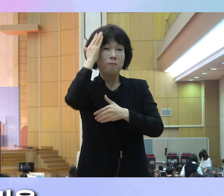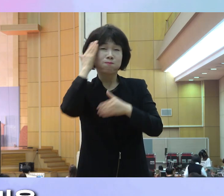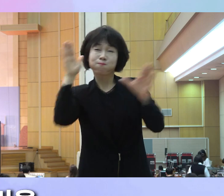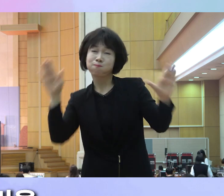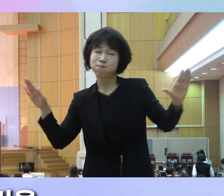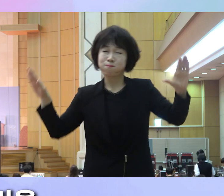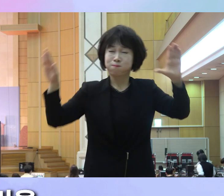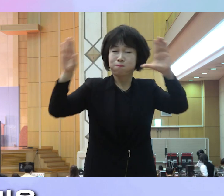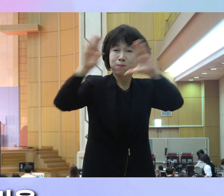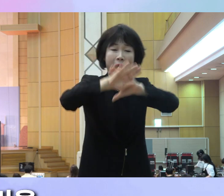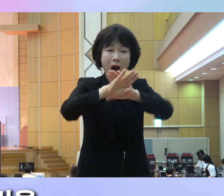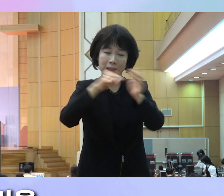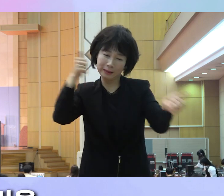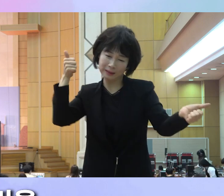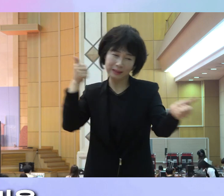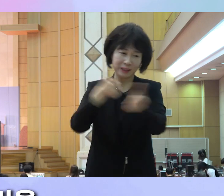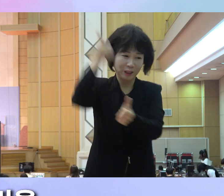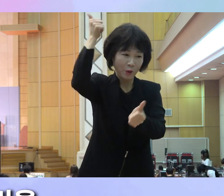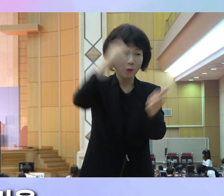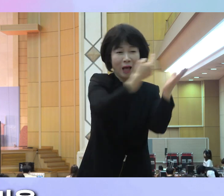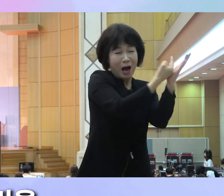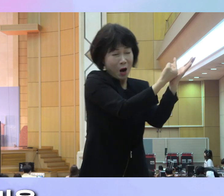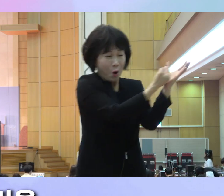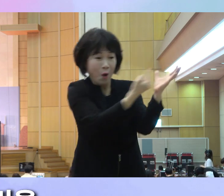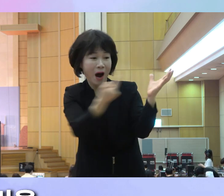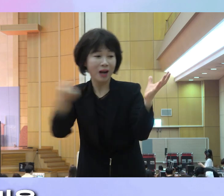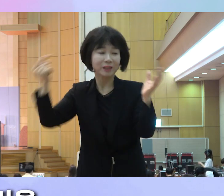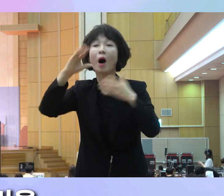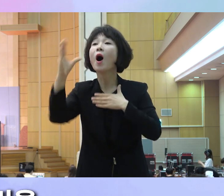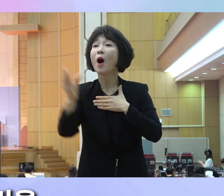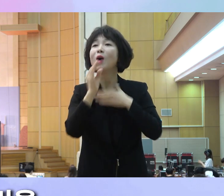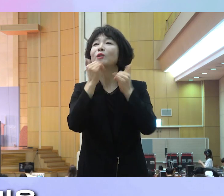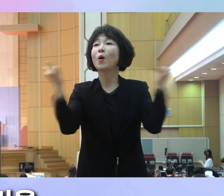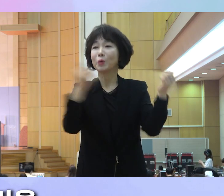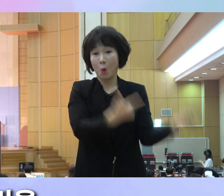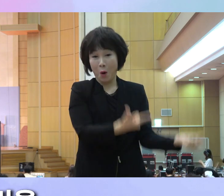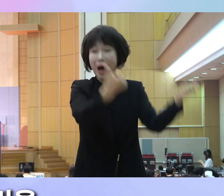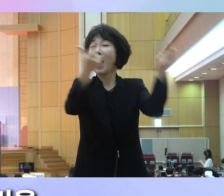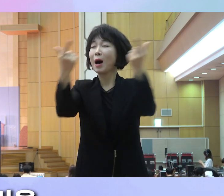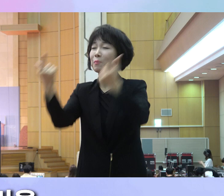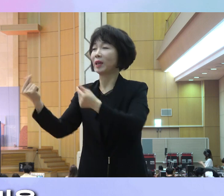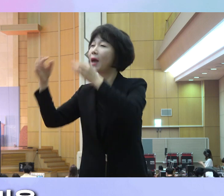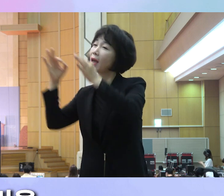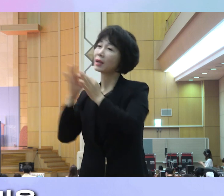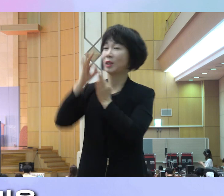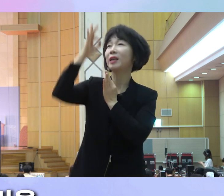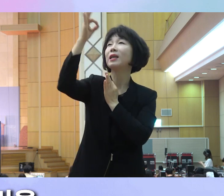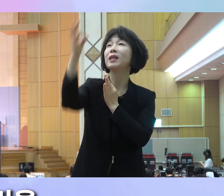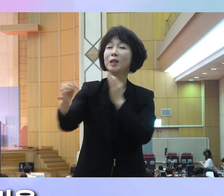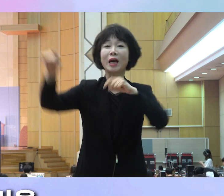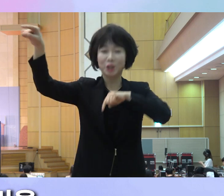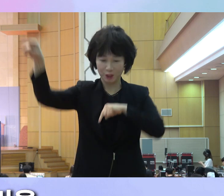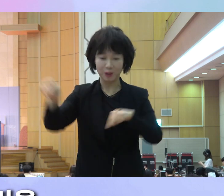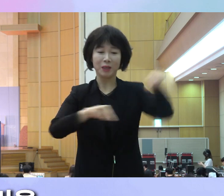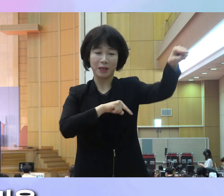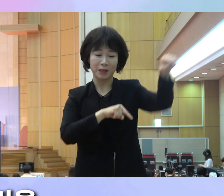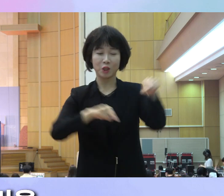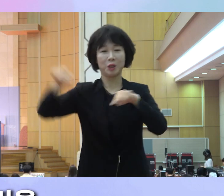살아나셨네. 어두움을 이기시고 나와서 성도 함께